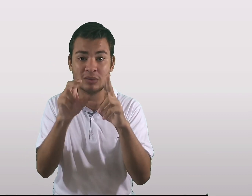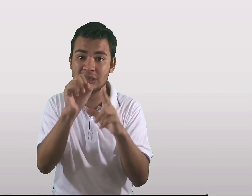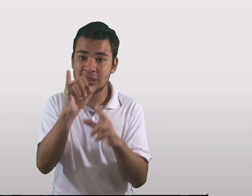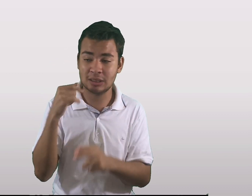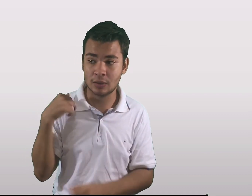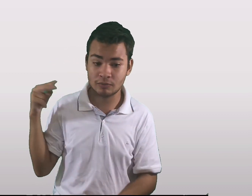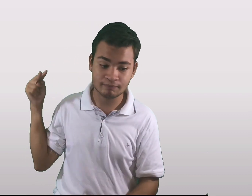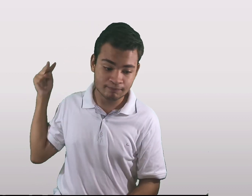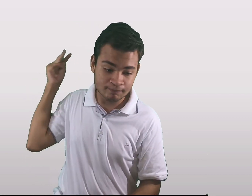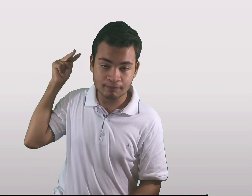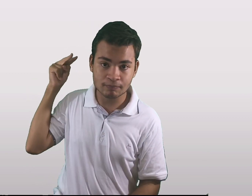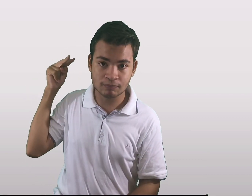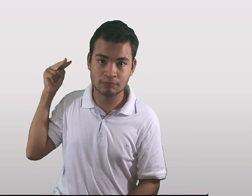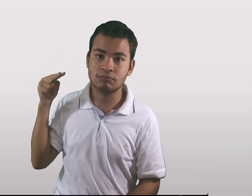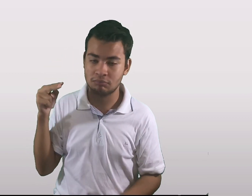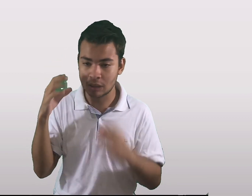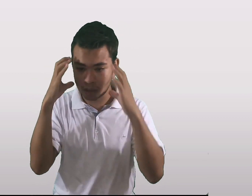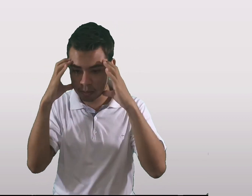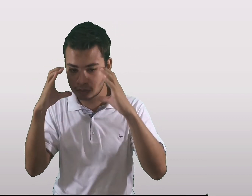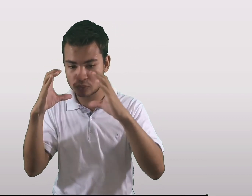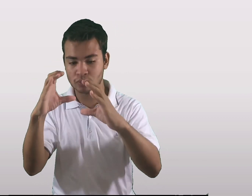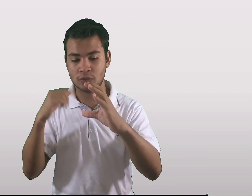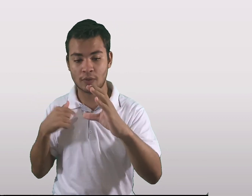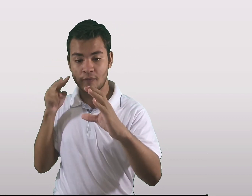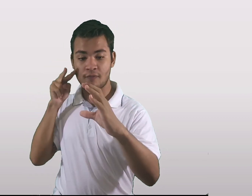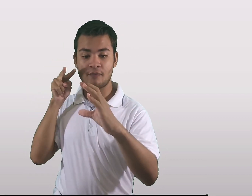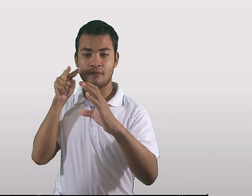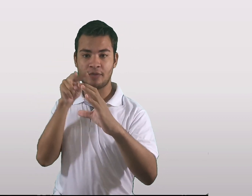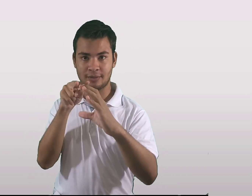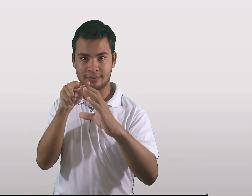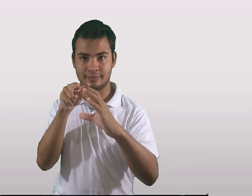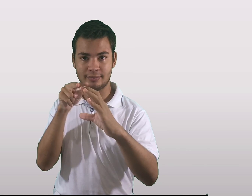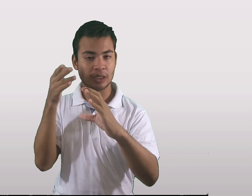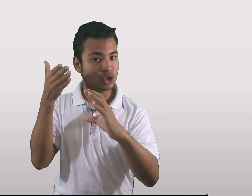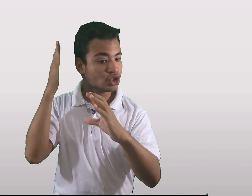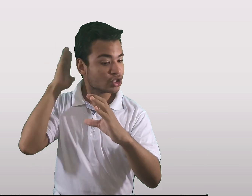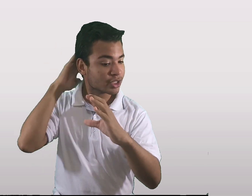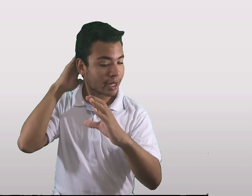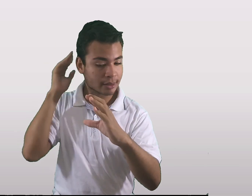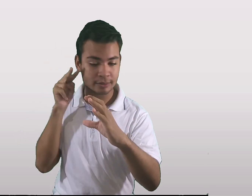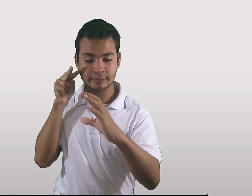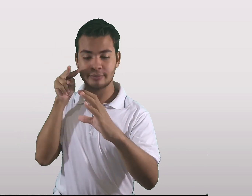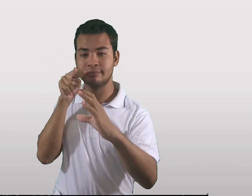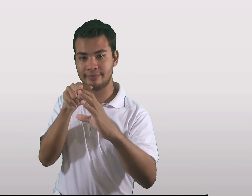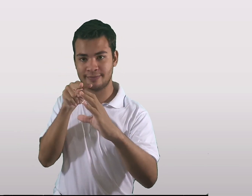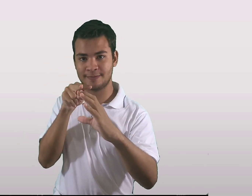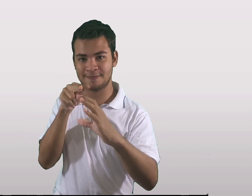Cabeça. É como se eu estivesse vendo a cabeça de trás, por isso que ela é feita dessa forma.